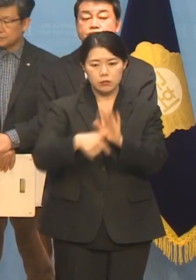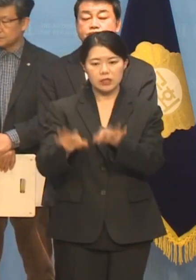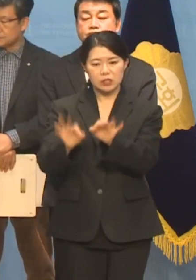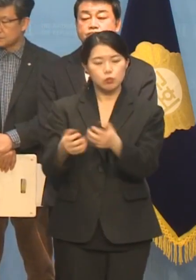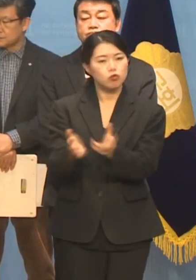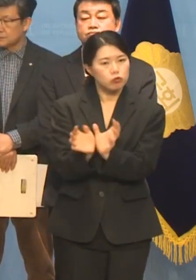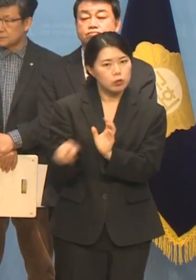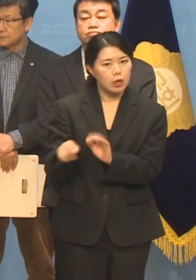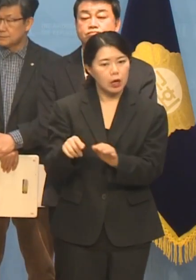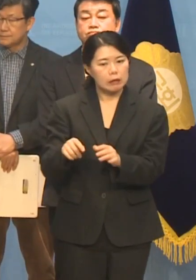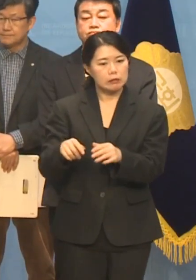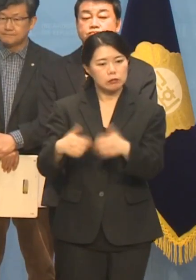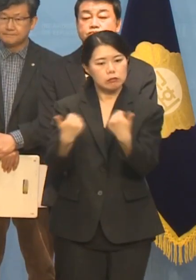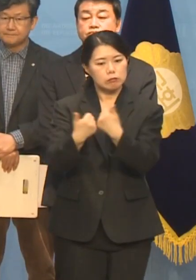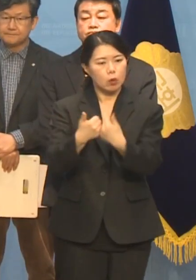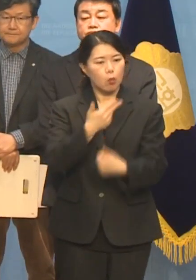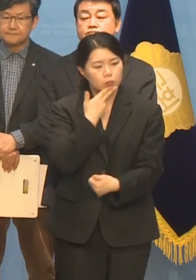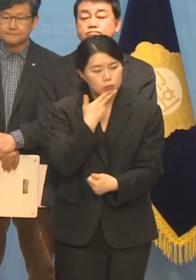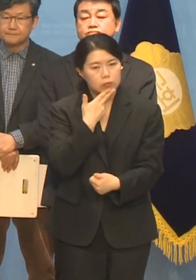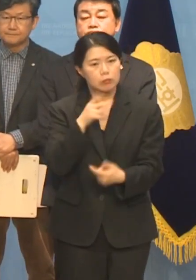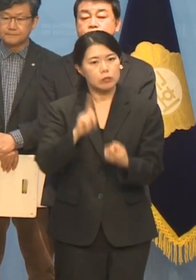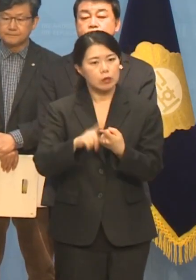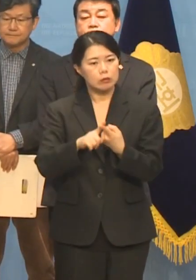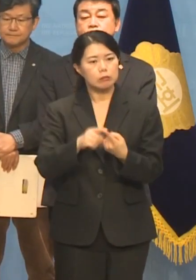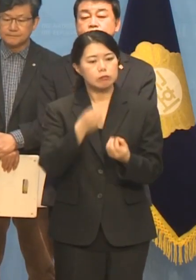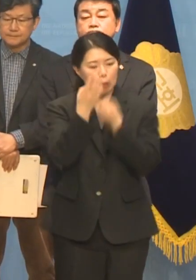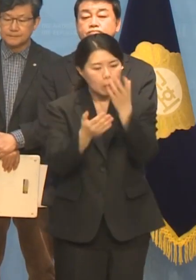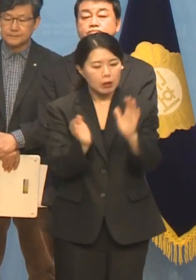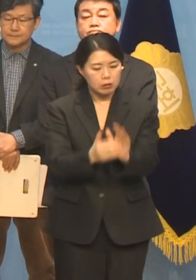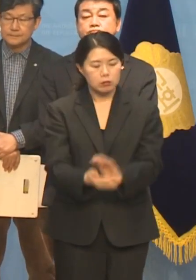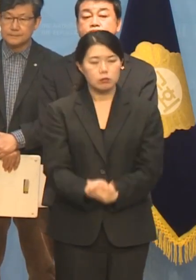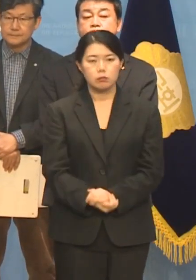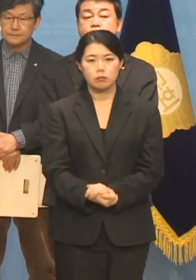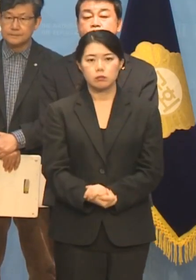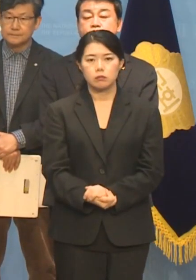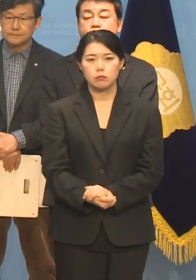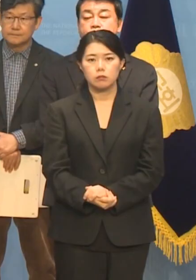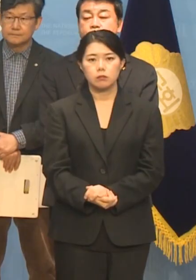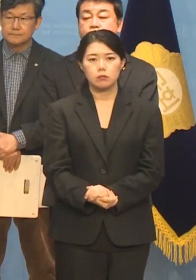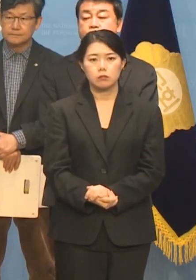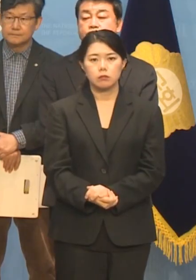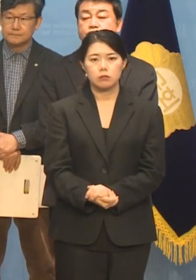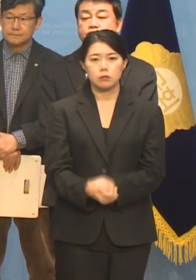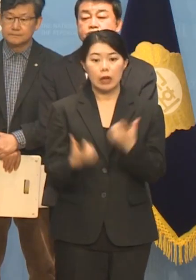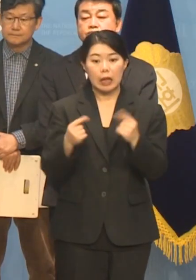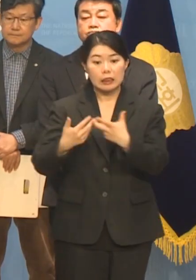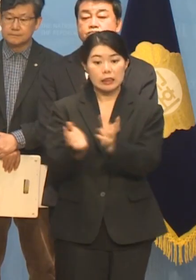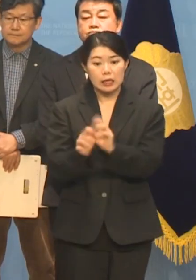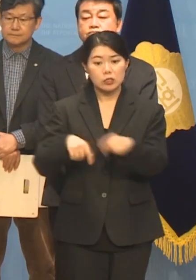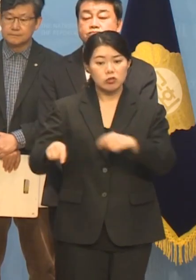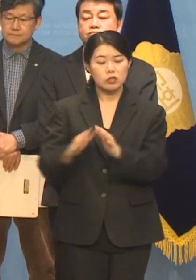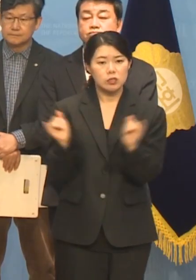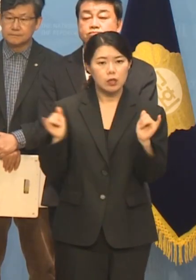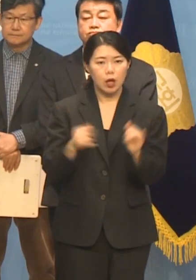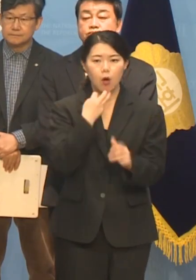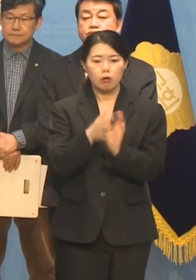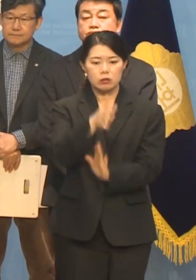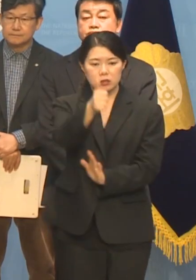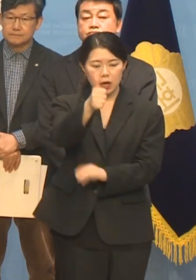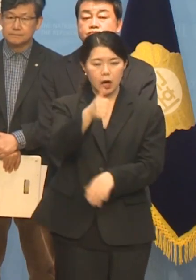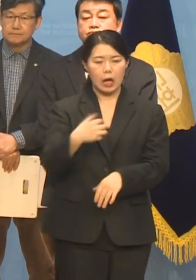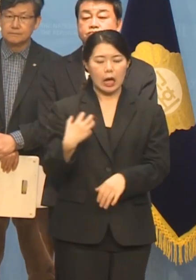금융당국과 상의조차 하지 않았음을 시인했습니다. 오죽하면 같은 당의 정치인들마저 오세훈